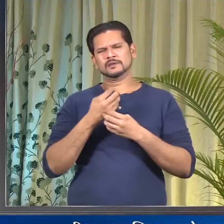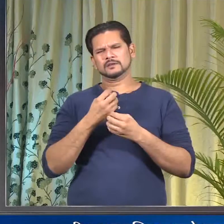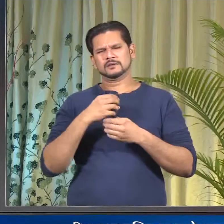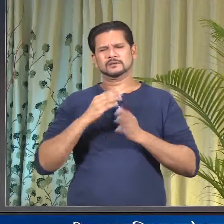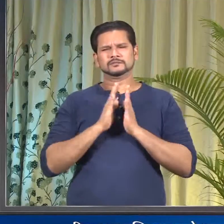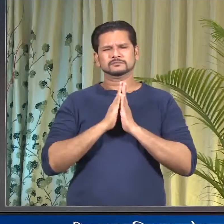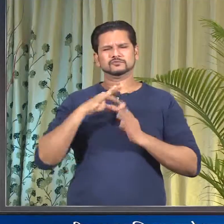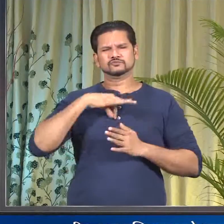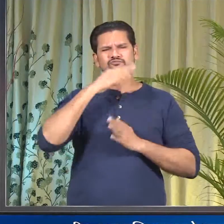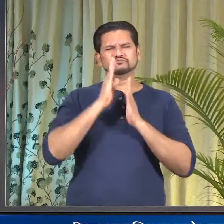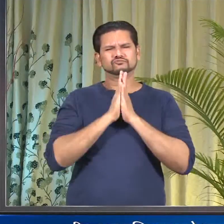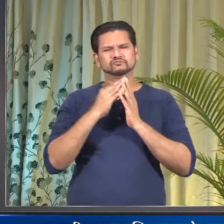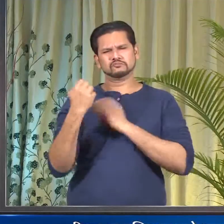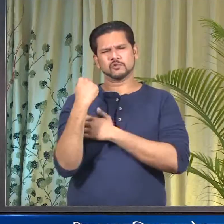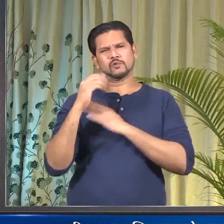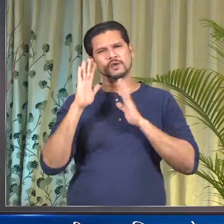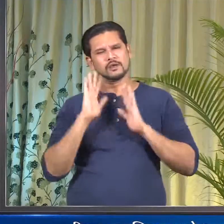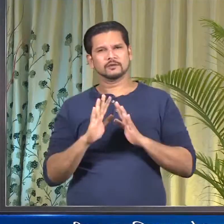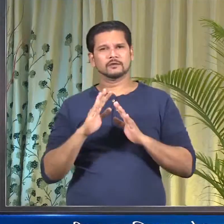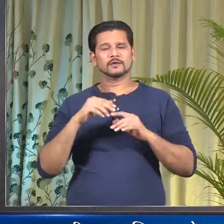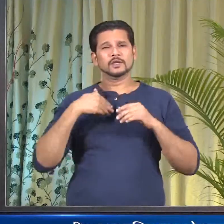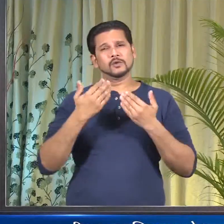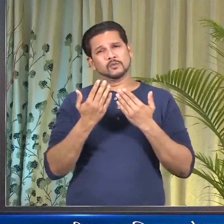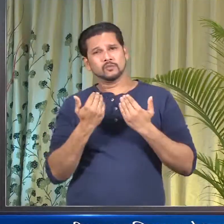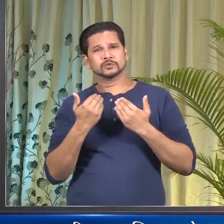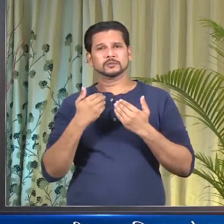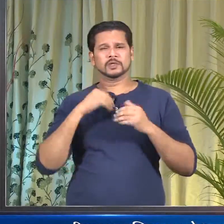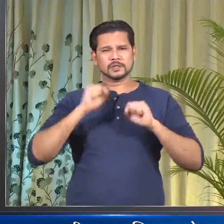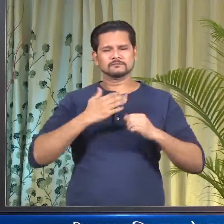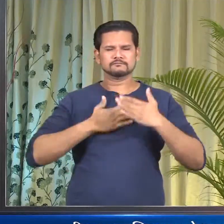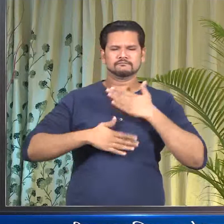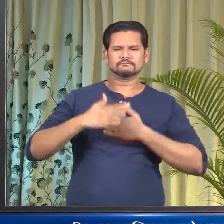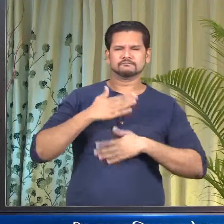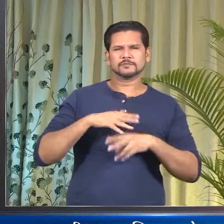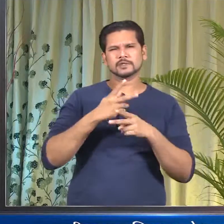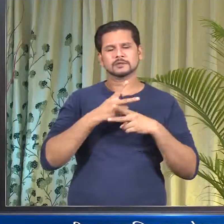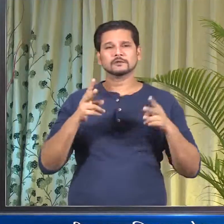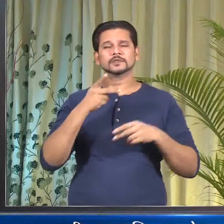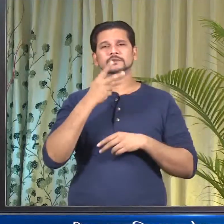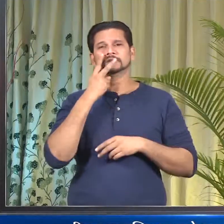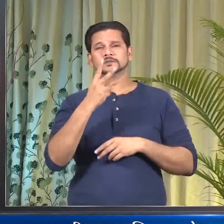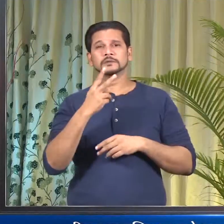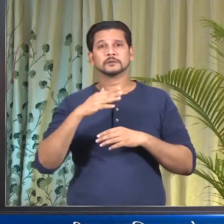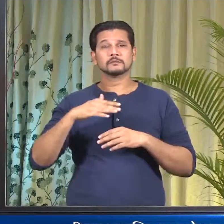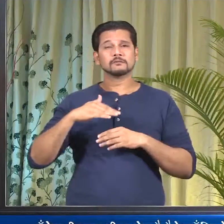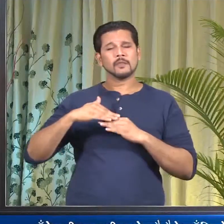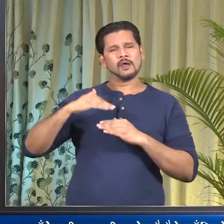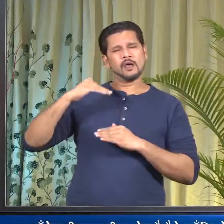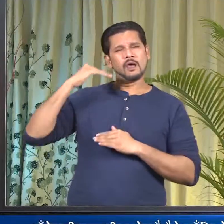उतना हमारी सहन शक्ति जादा होती है, और इसे लिए हम महापुरुशों के जीवन में देखते हैं,